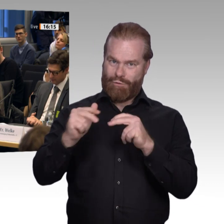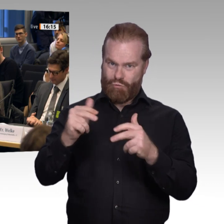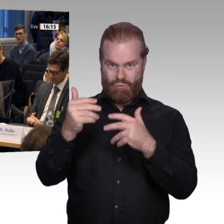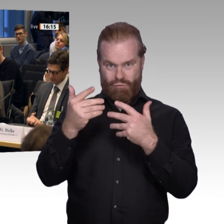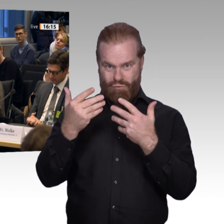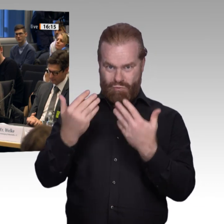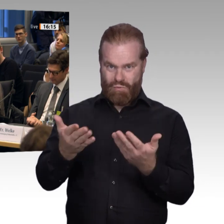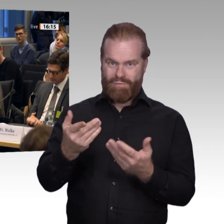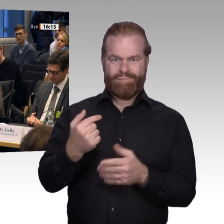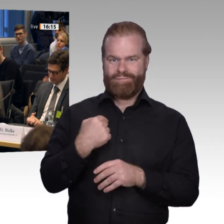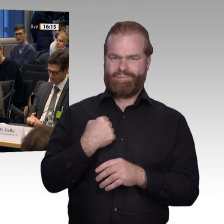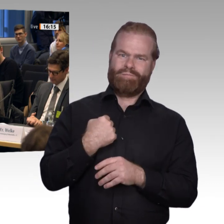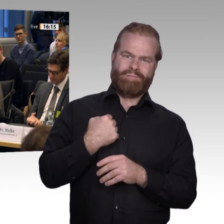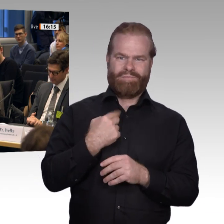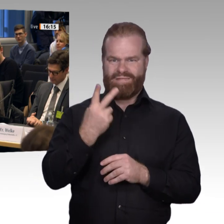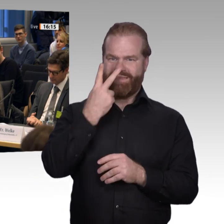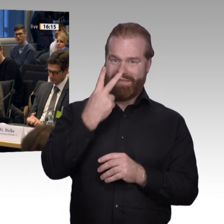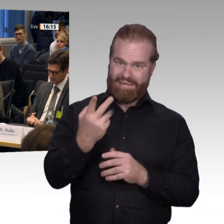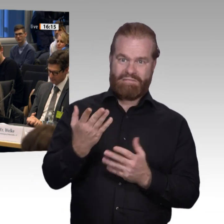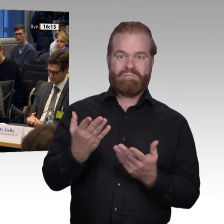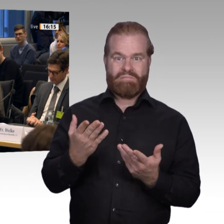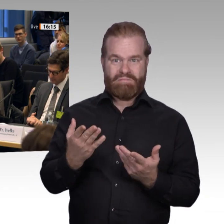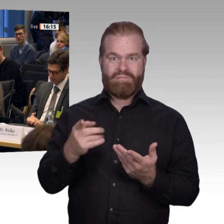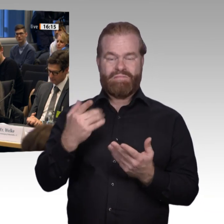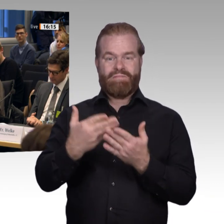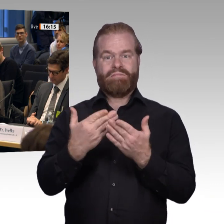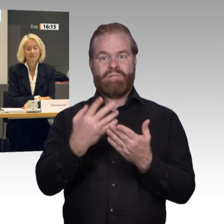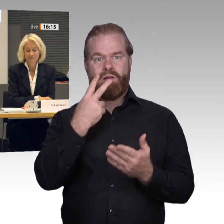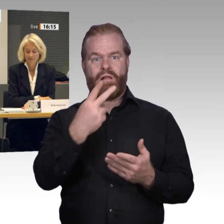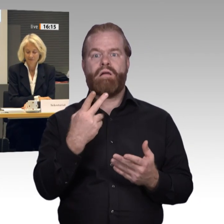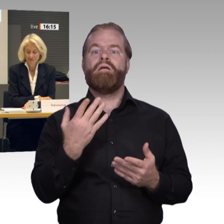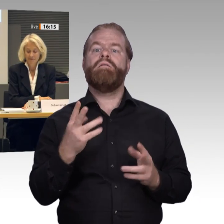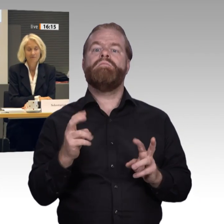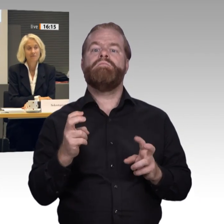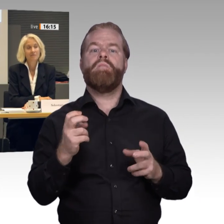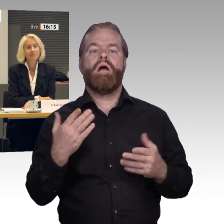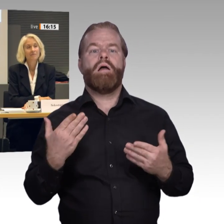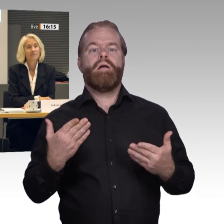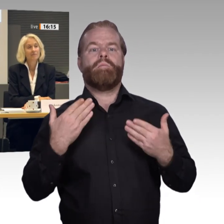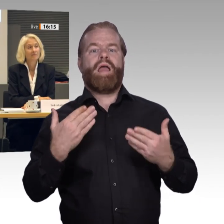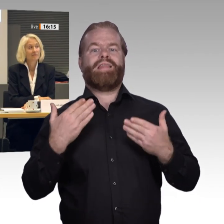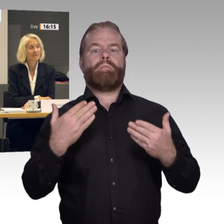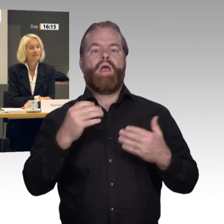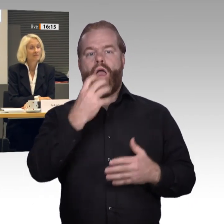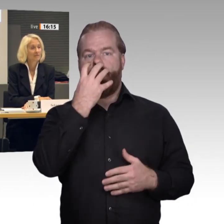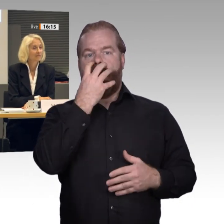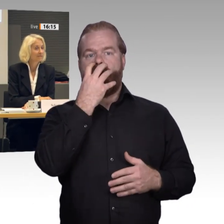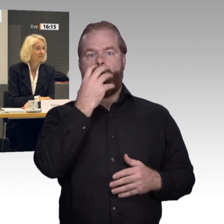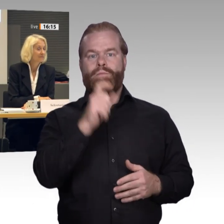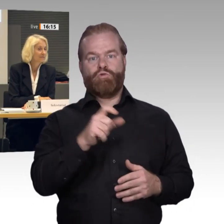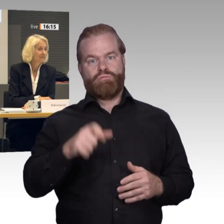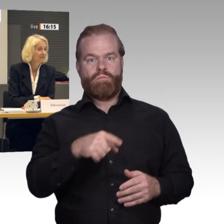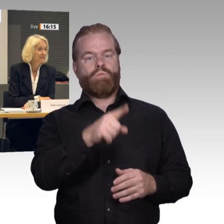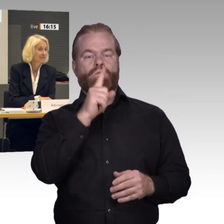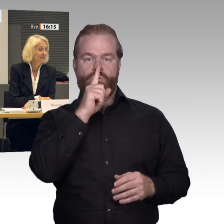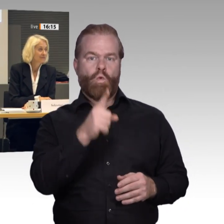versorgt werden. Das hat mit Wunsch und Wahlrecht überhaupt nichts zu tun. Dankeschön, Herr Hieb. Herr Kollege Birkwald. Vielen Dank und auch